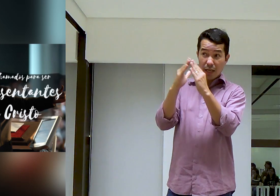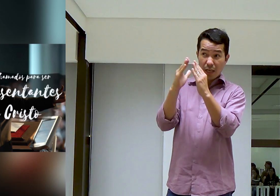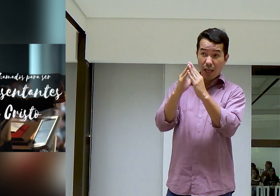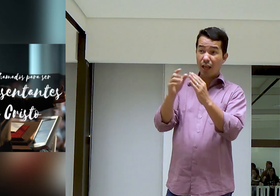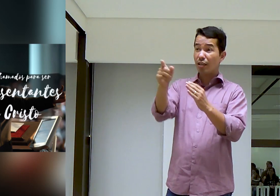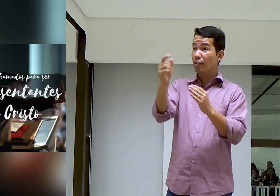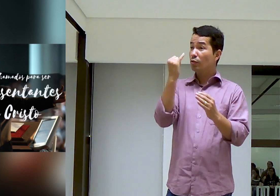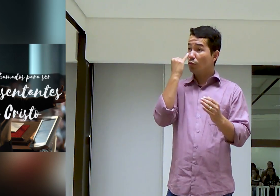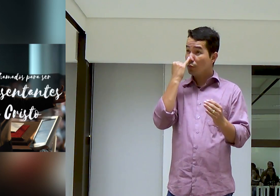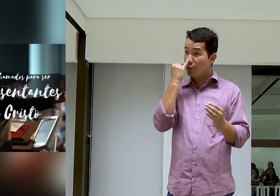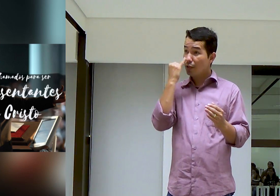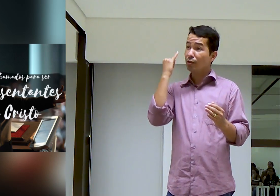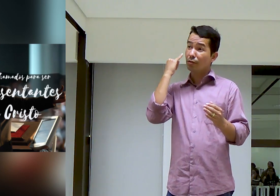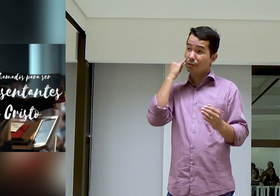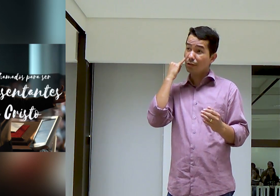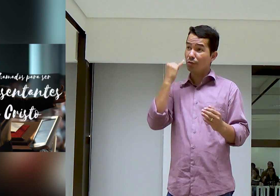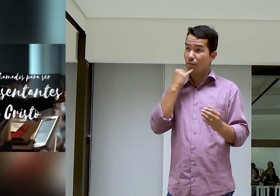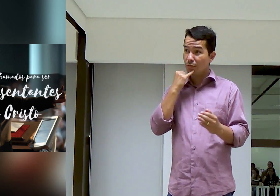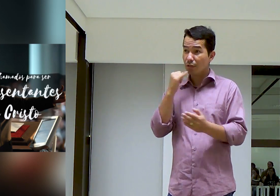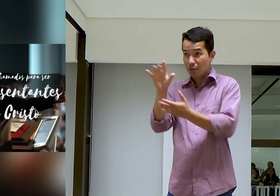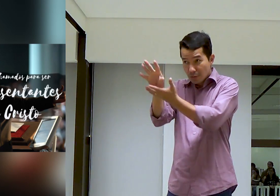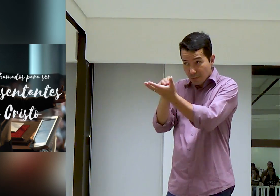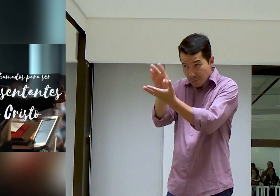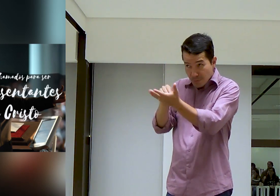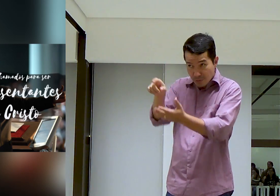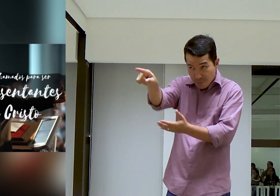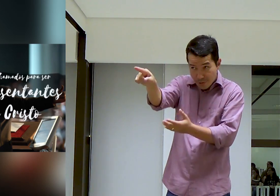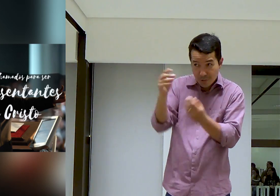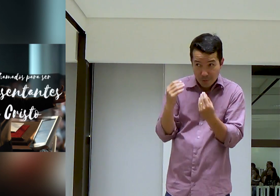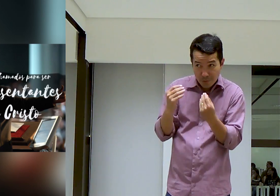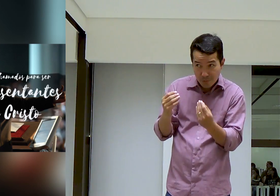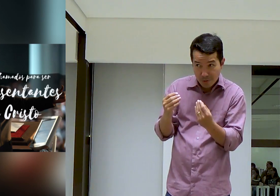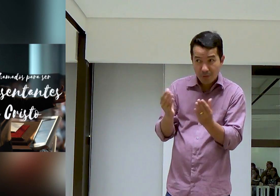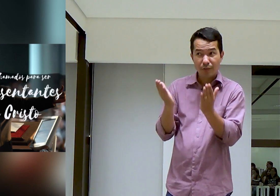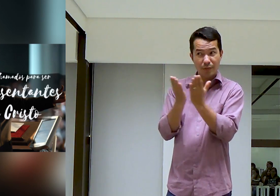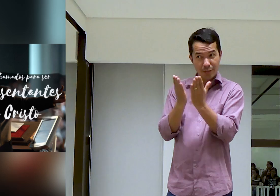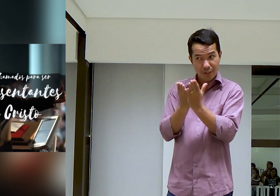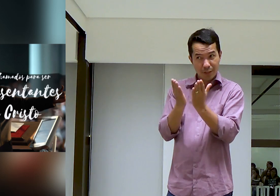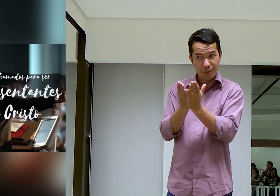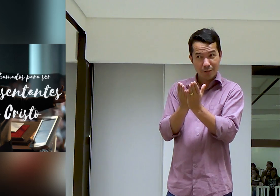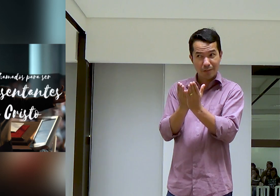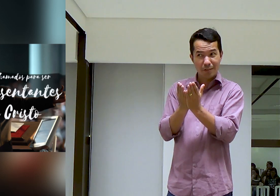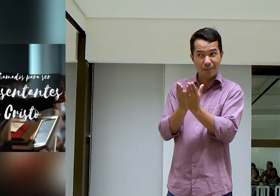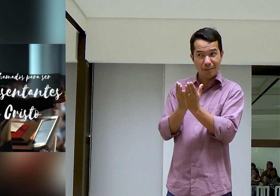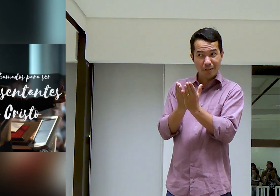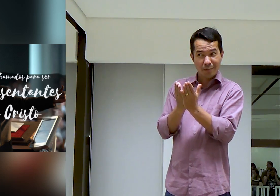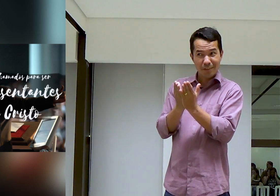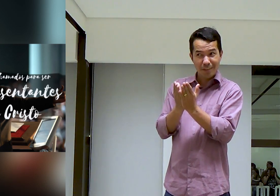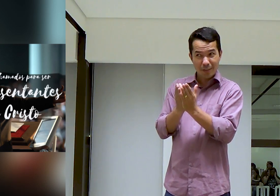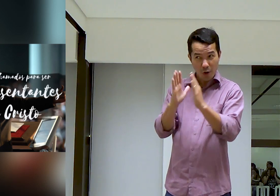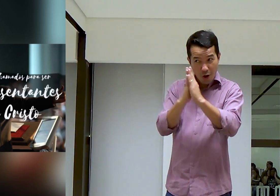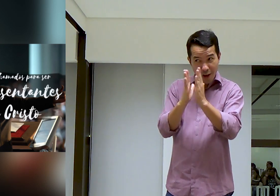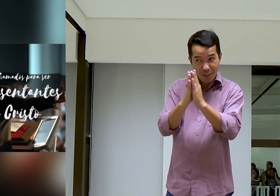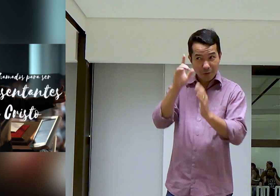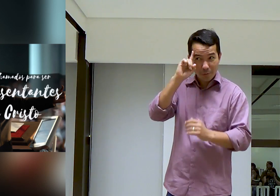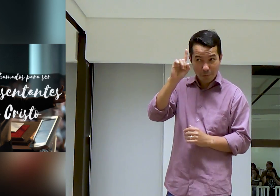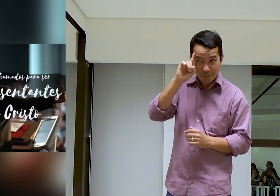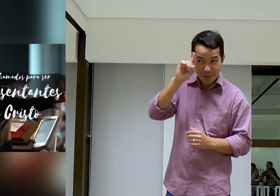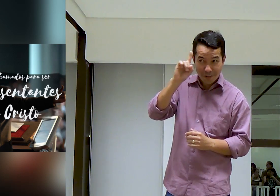Mas na sua casa, a Joana, a Jéssica, a Jamile, elas te copiam porque você é crente?